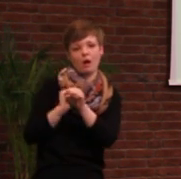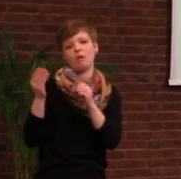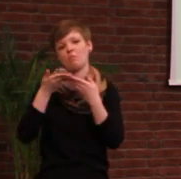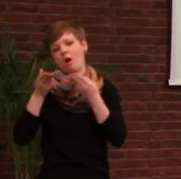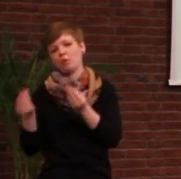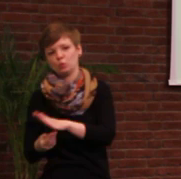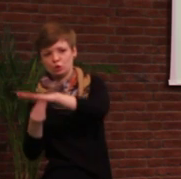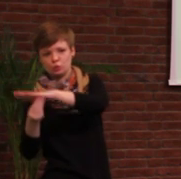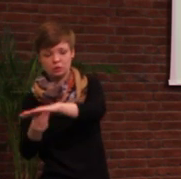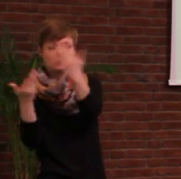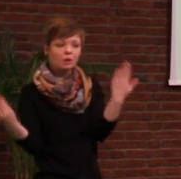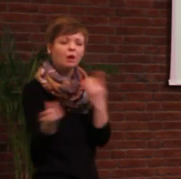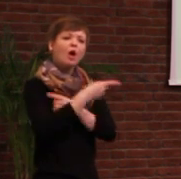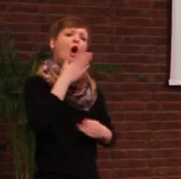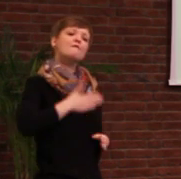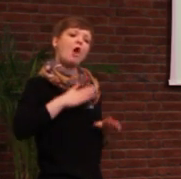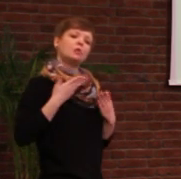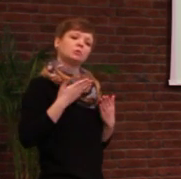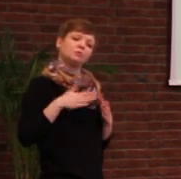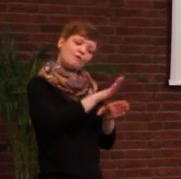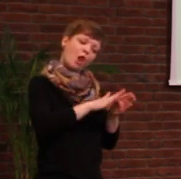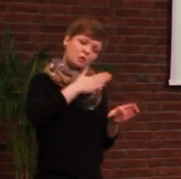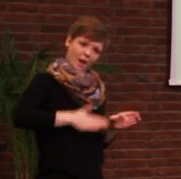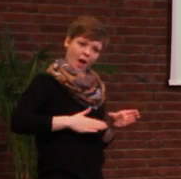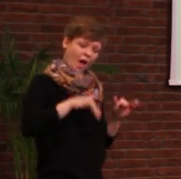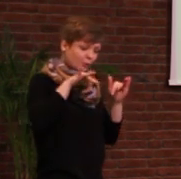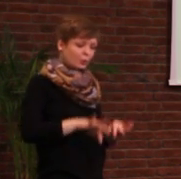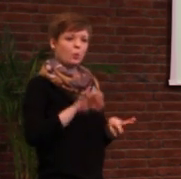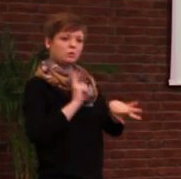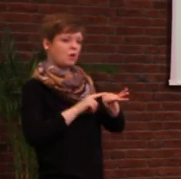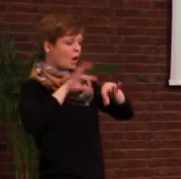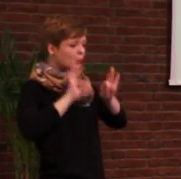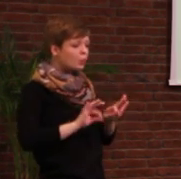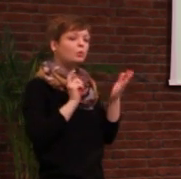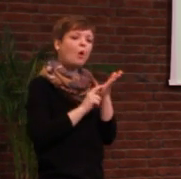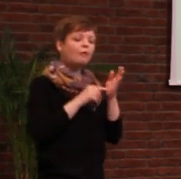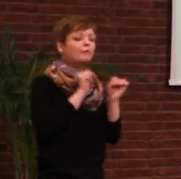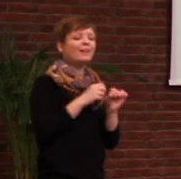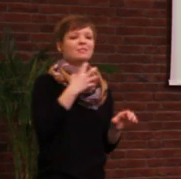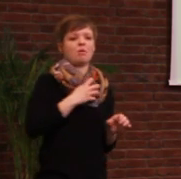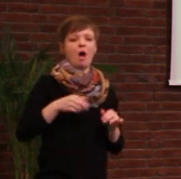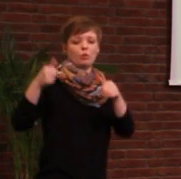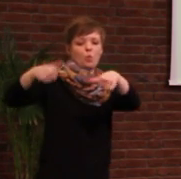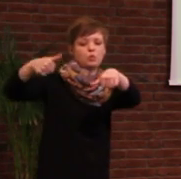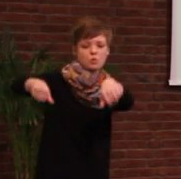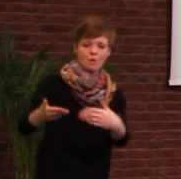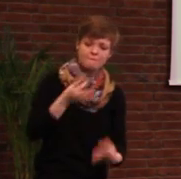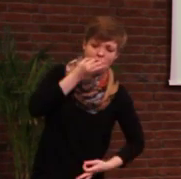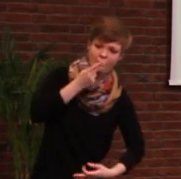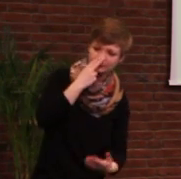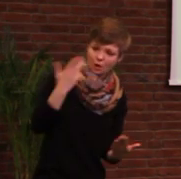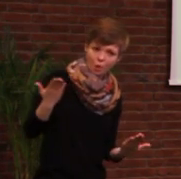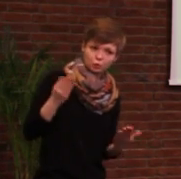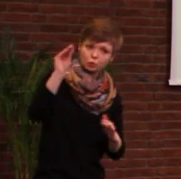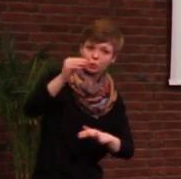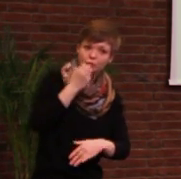so gut, weil es genau zur richtigen Zeit kommt, denn es zwingt den Senat, endlich Antworten zu geben. Es stößt die überfällige Diskussion an.